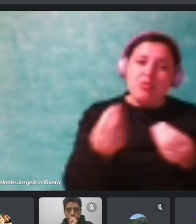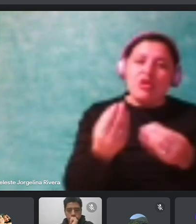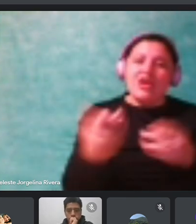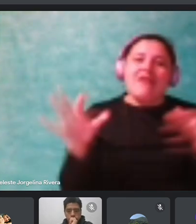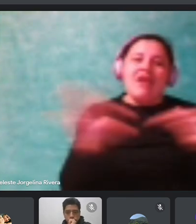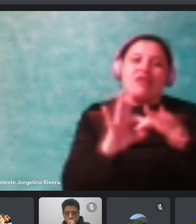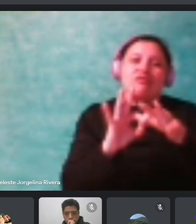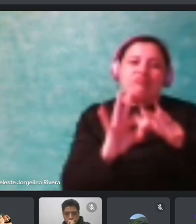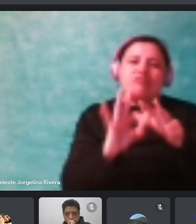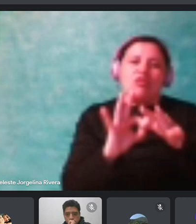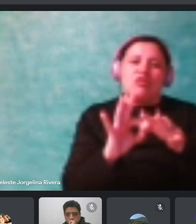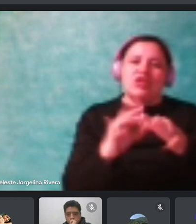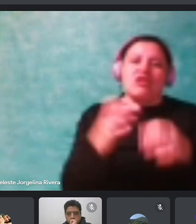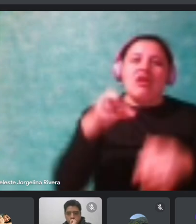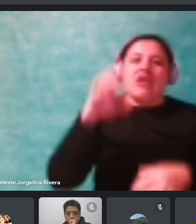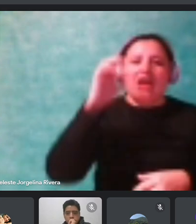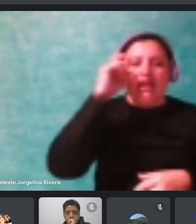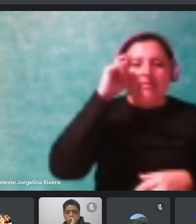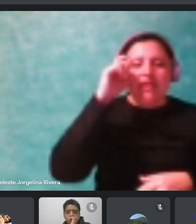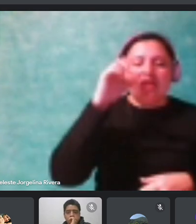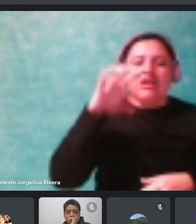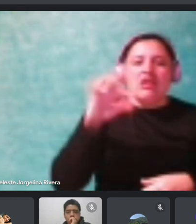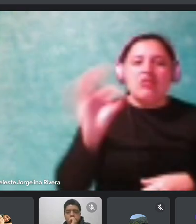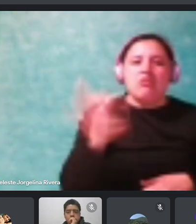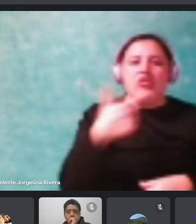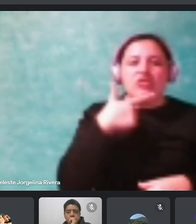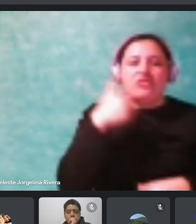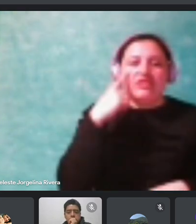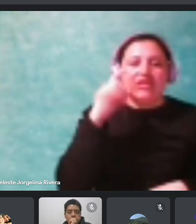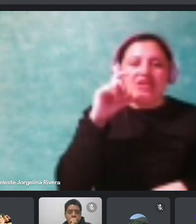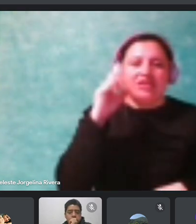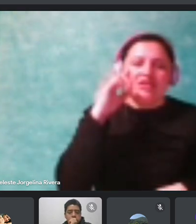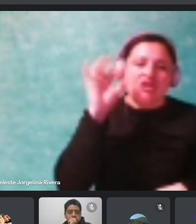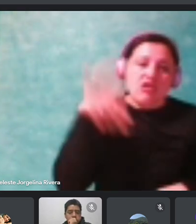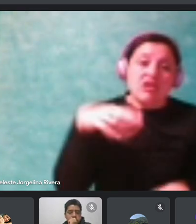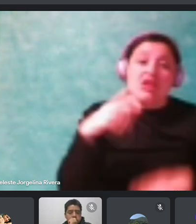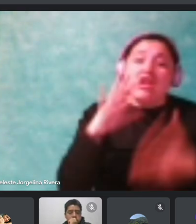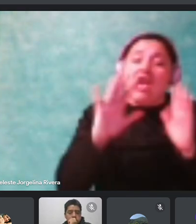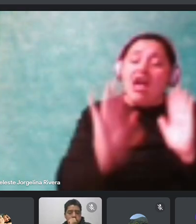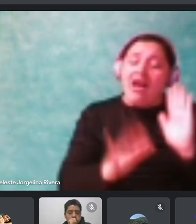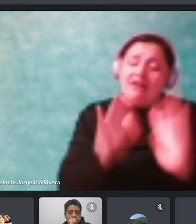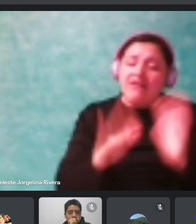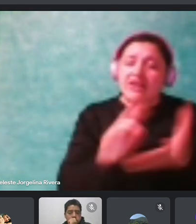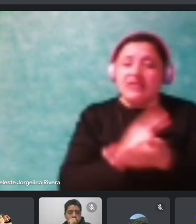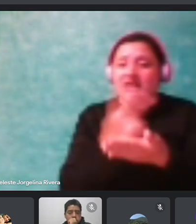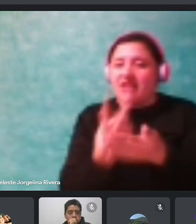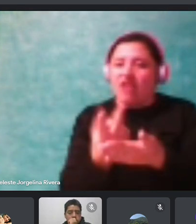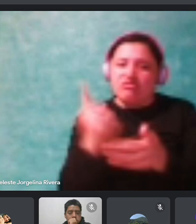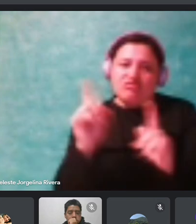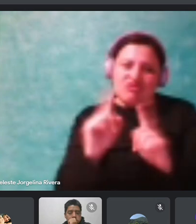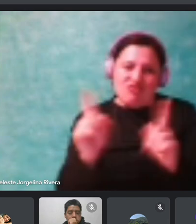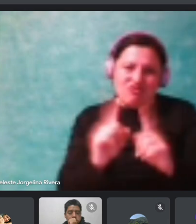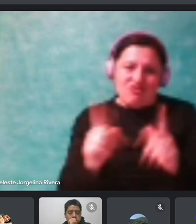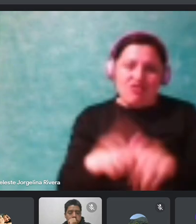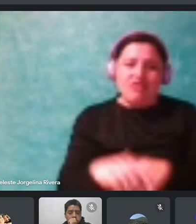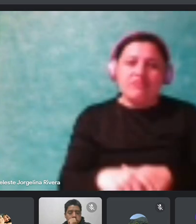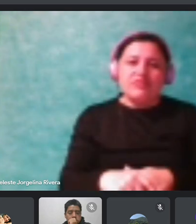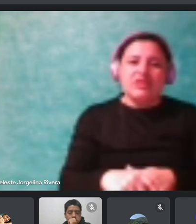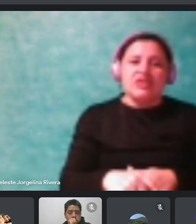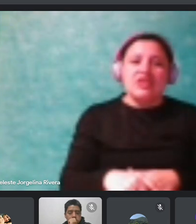no necesariamente esa preposición hay que traducirla. Entonces, las habilidades de buscar, discernir y